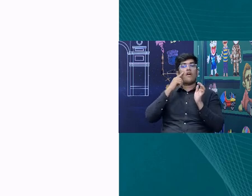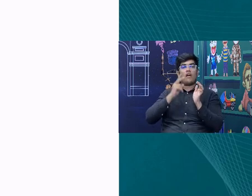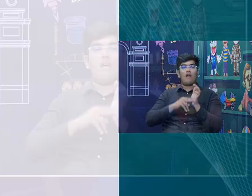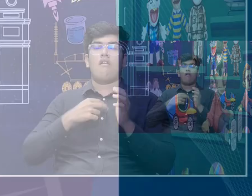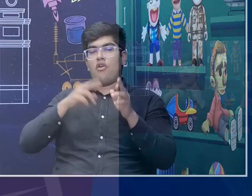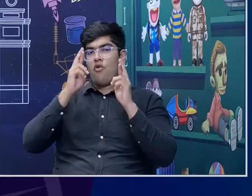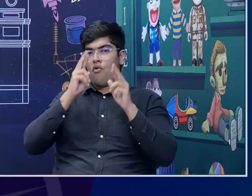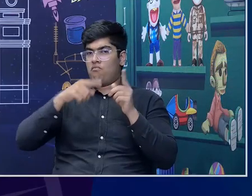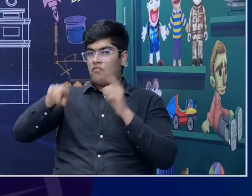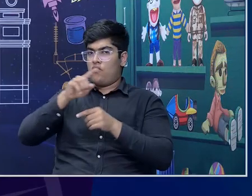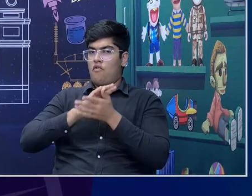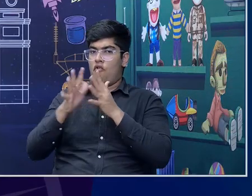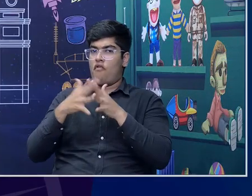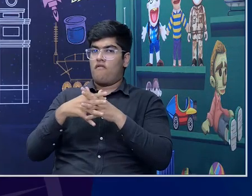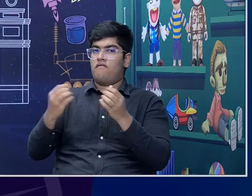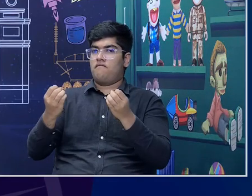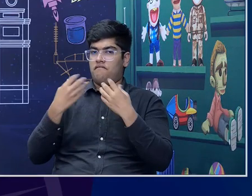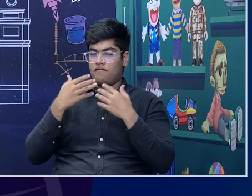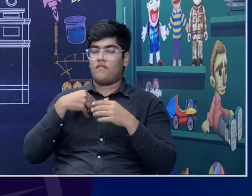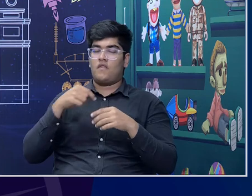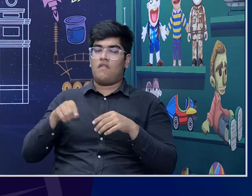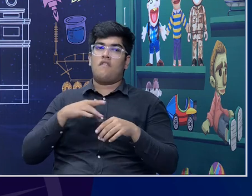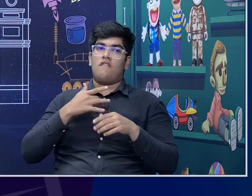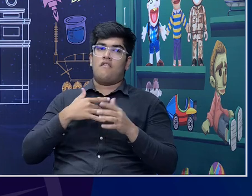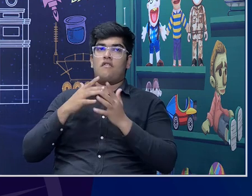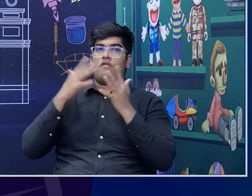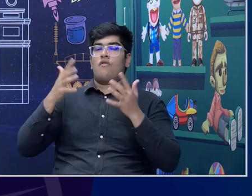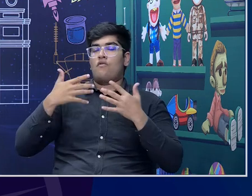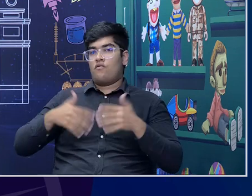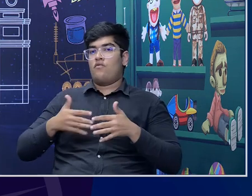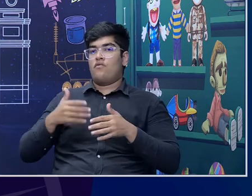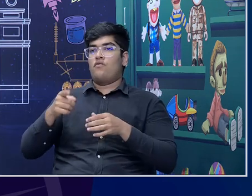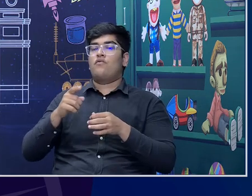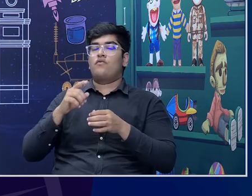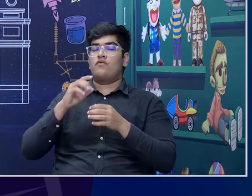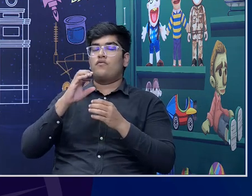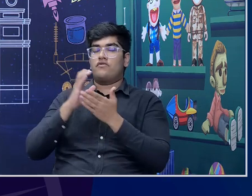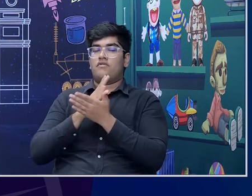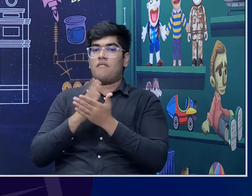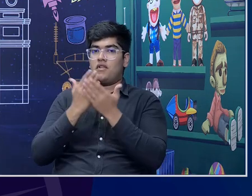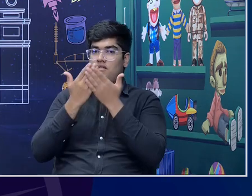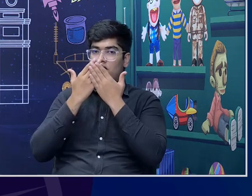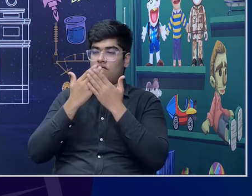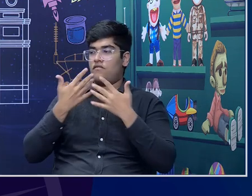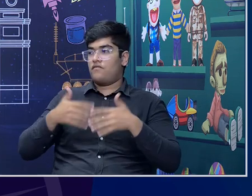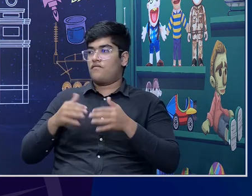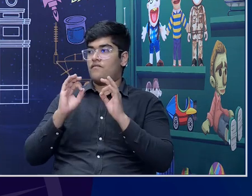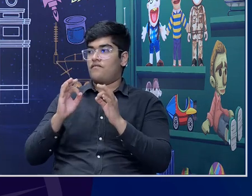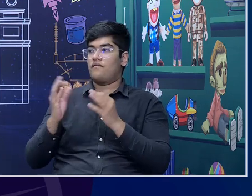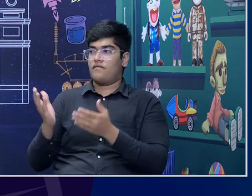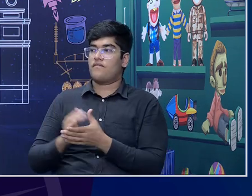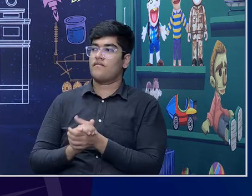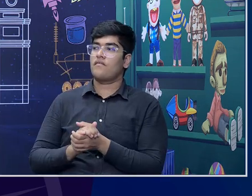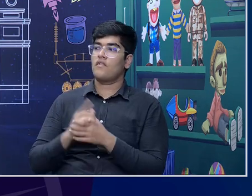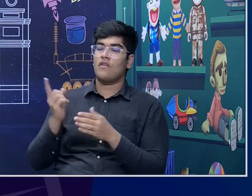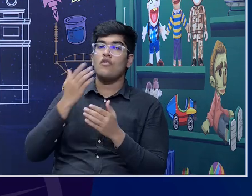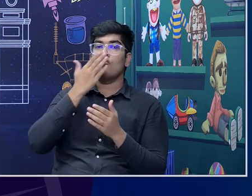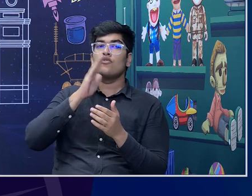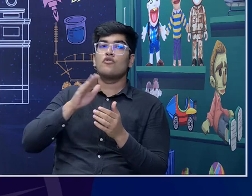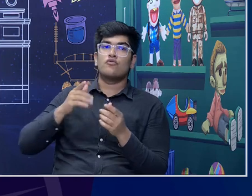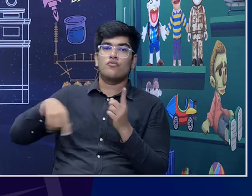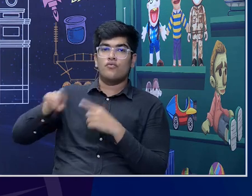तो मैं बहुत मज़ेदार थी ये पूरी कहानी तो हम देख रहे हैं मैं आपके पास कुछ और भी है हमारे students and learners